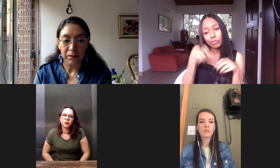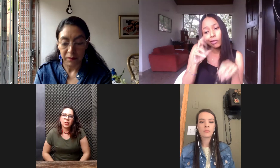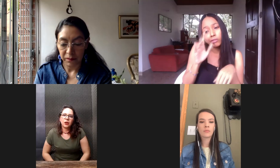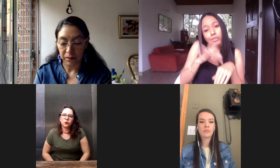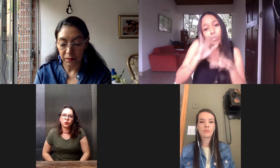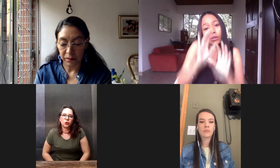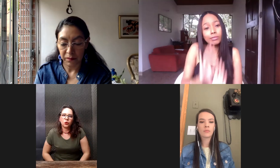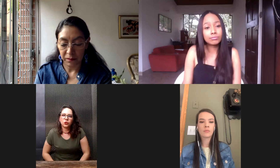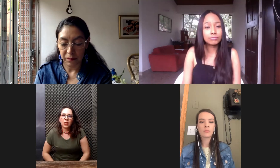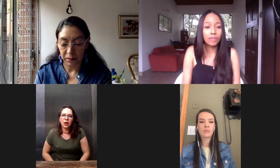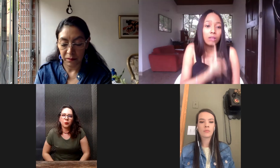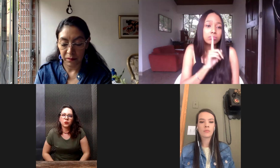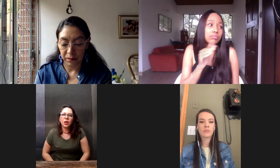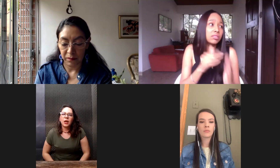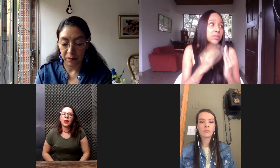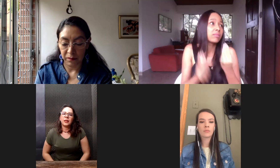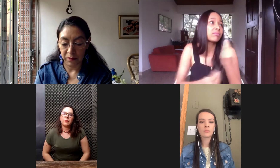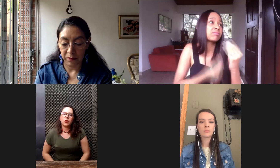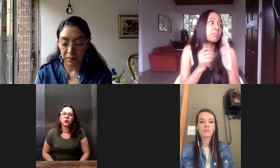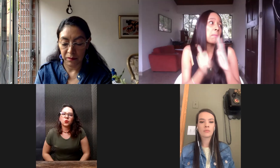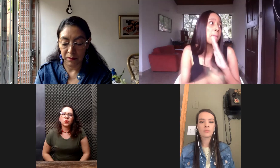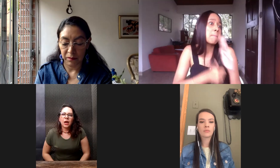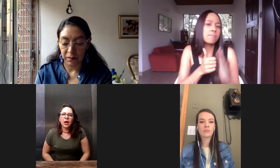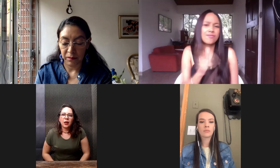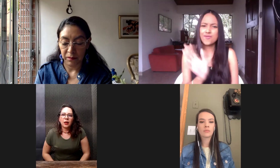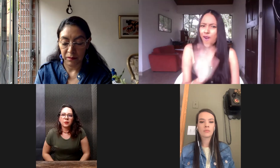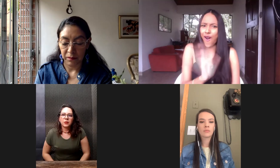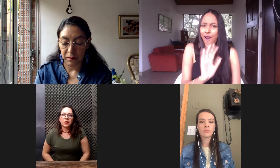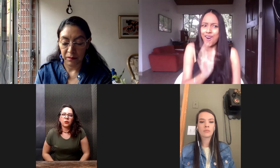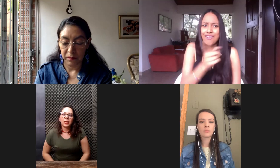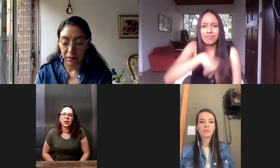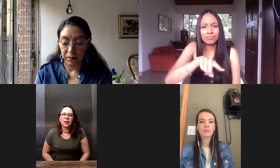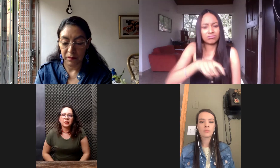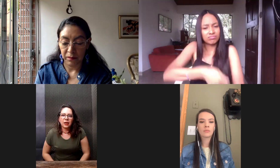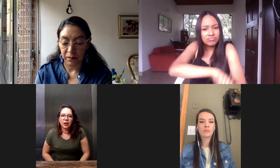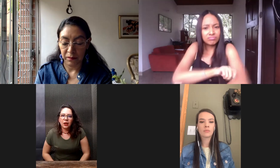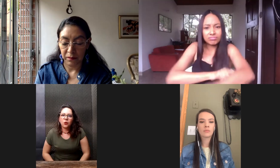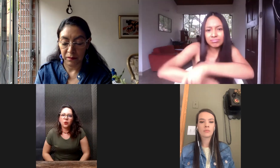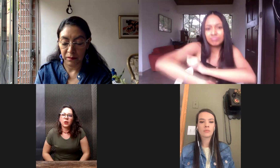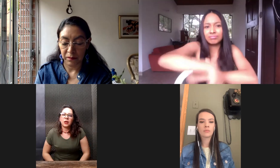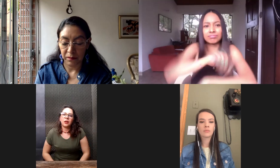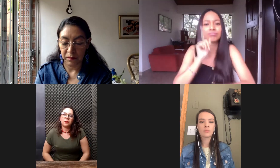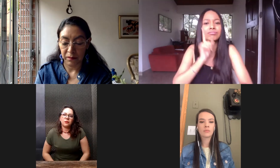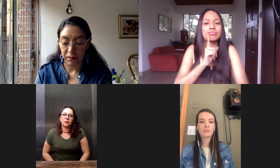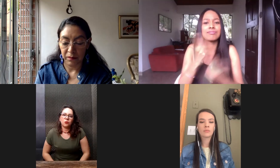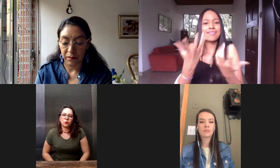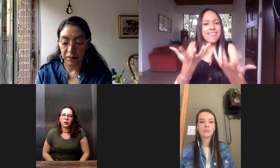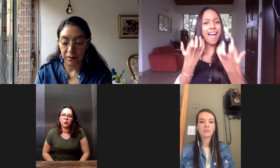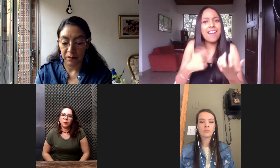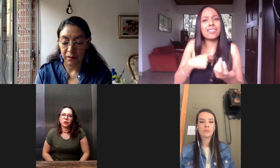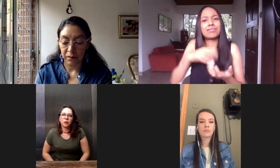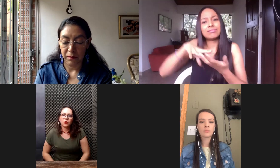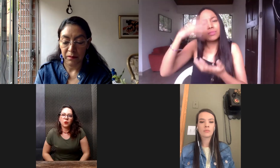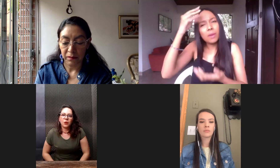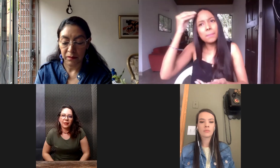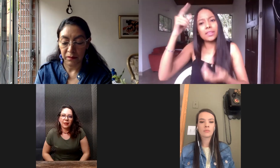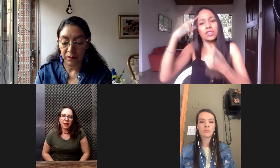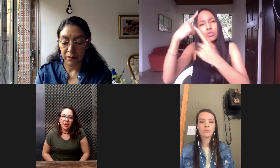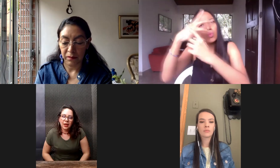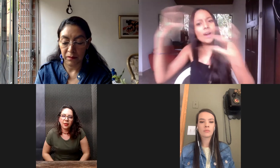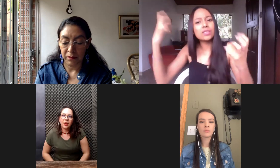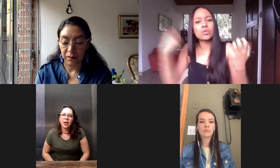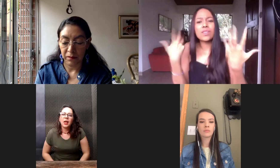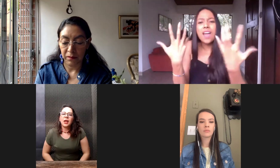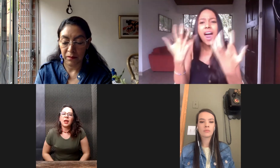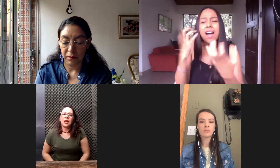Digamos que nosotros no nos quedamos de manos cruzadas pensando en qué hacer o que nos ponemos, digamos, como en la